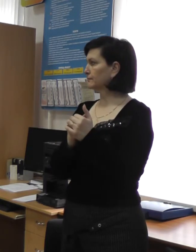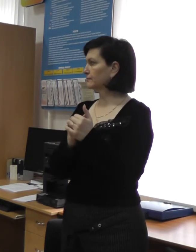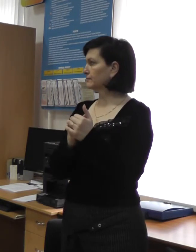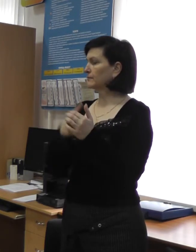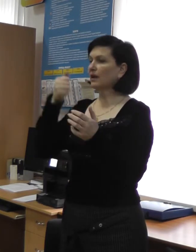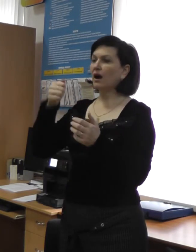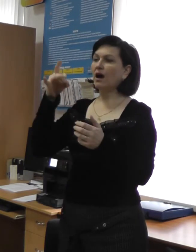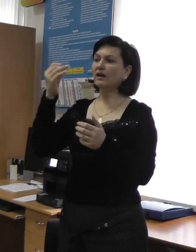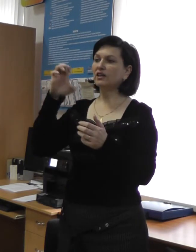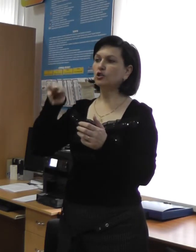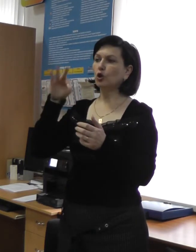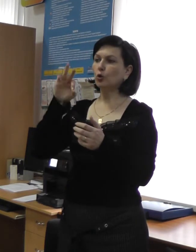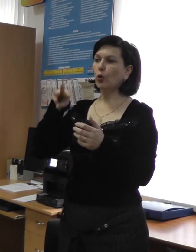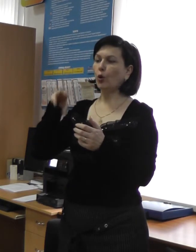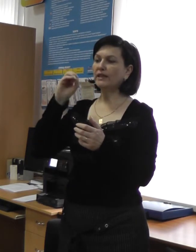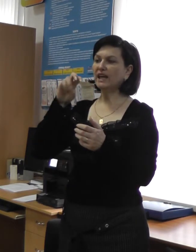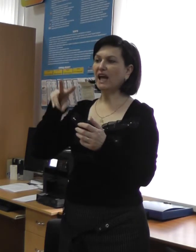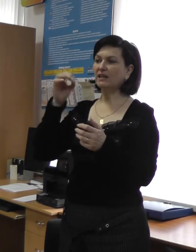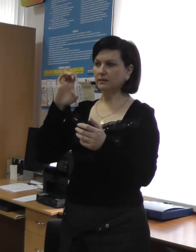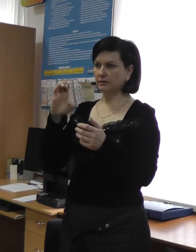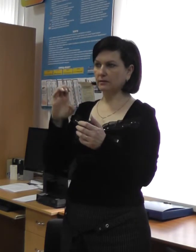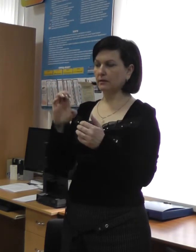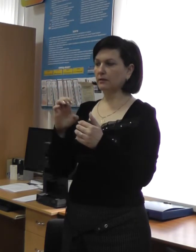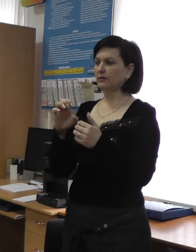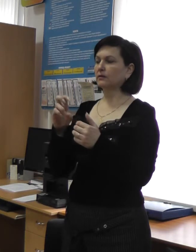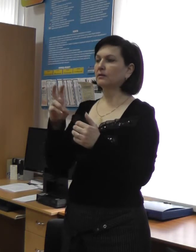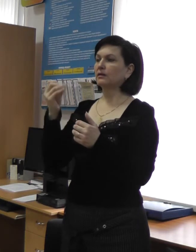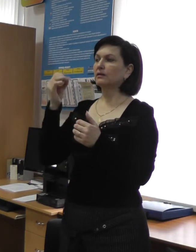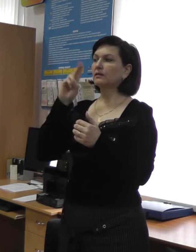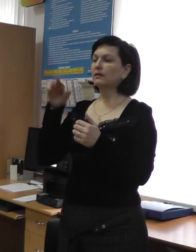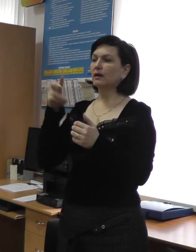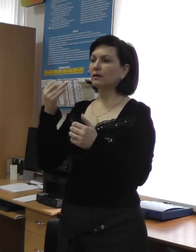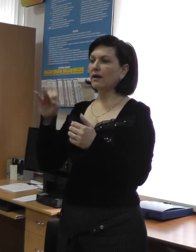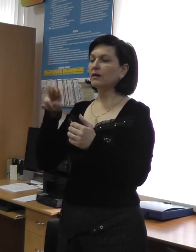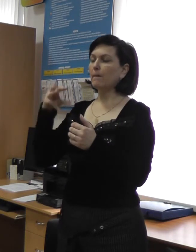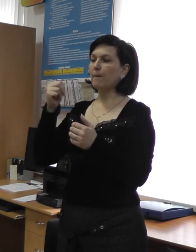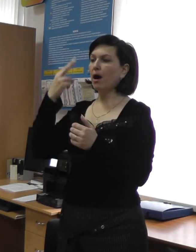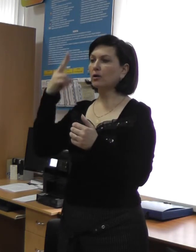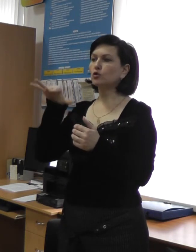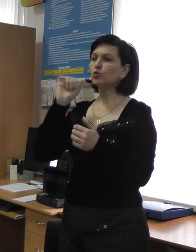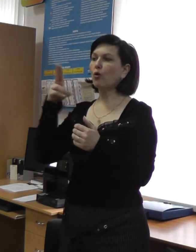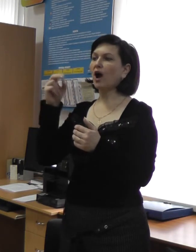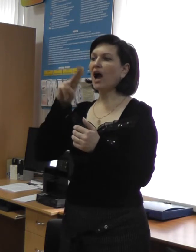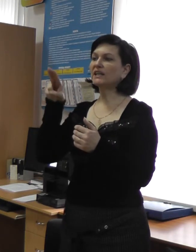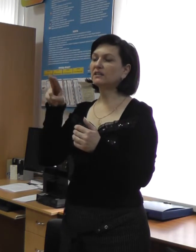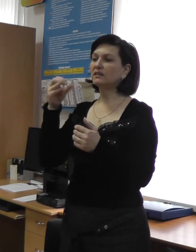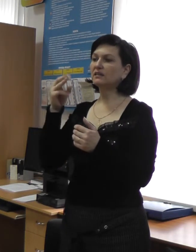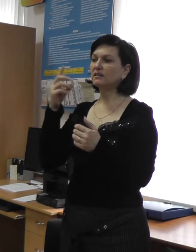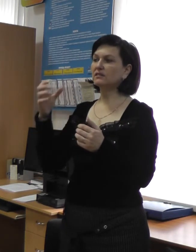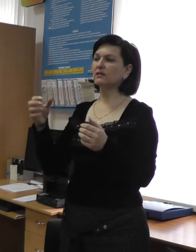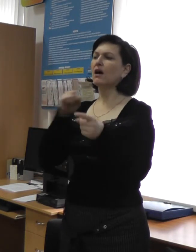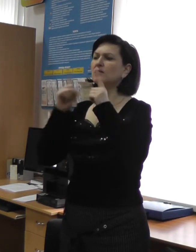«Аристотелес», председателем которой стал Николай Мацукатидис. Ее основными задачами были проведение